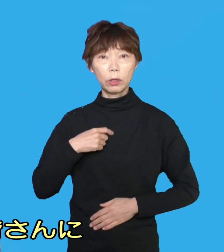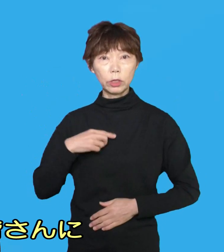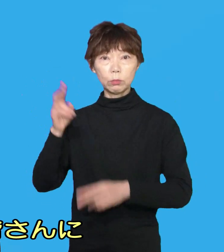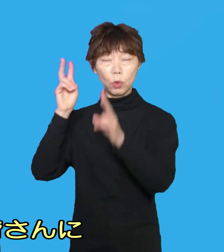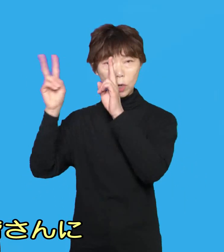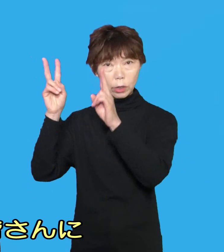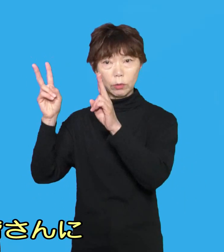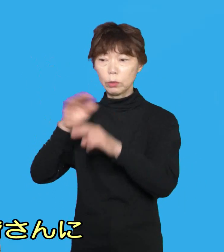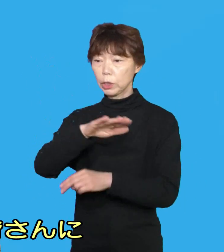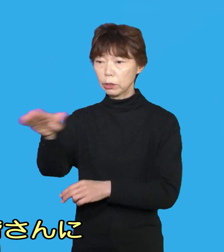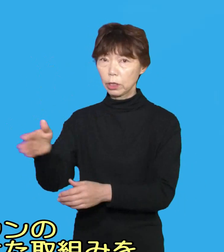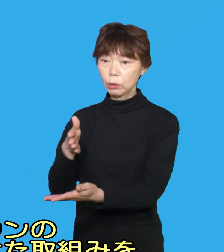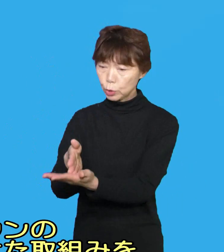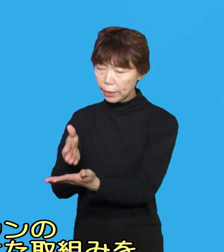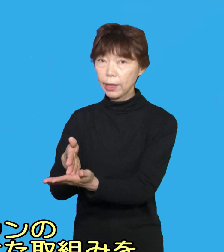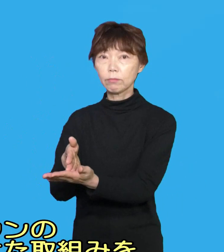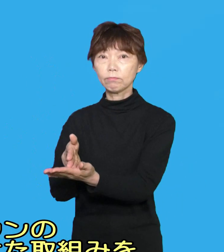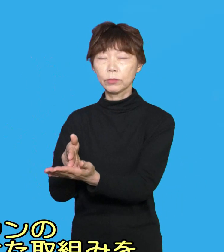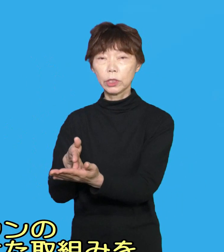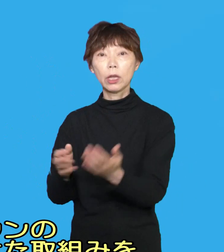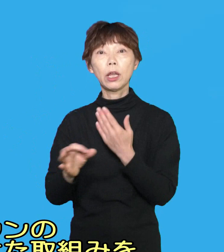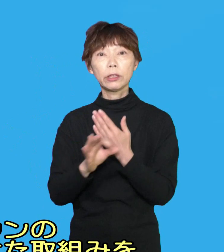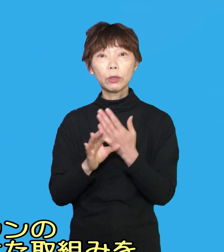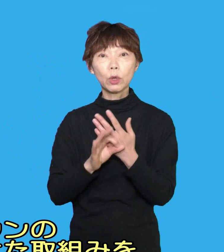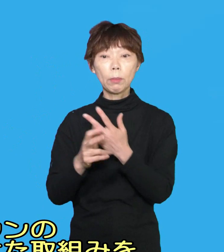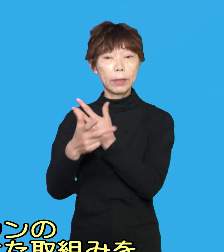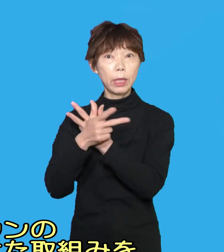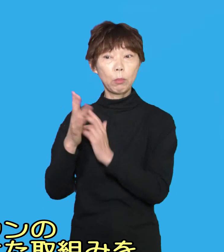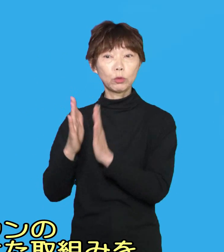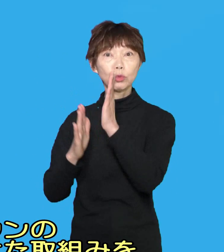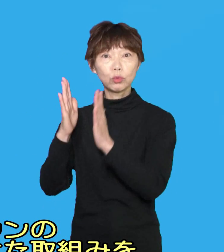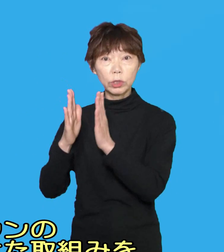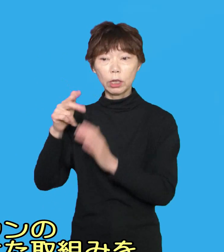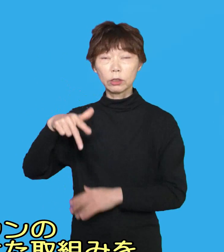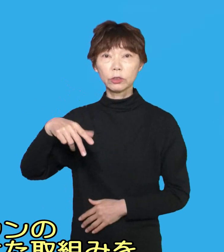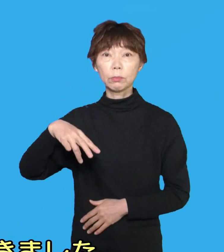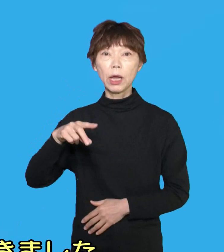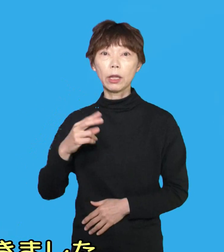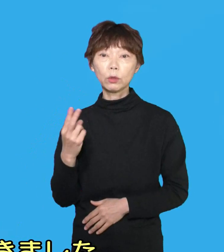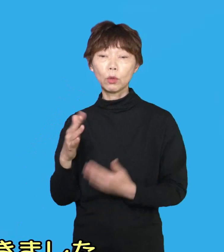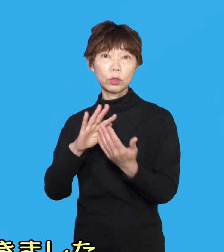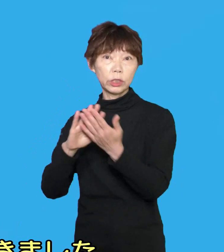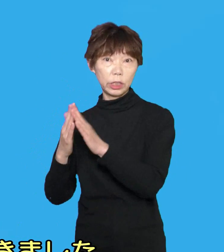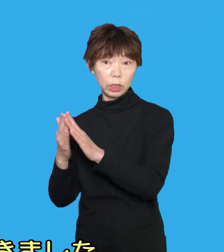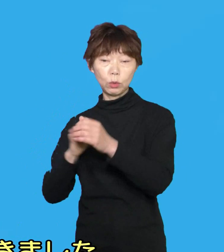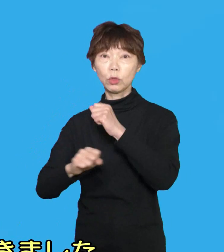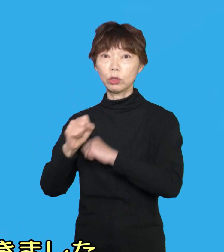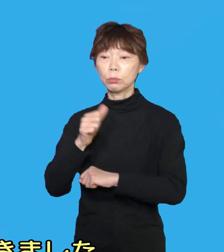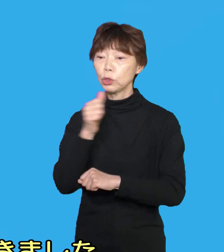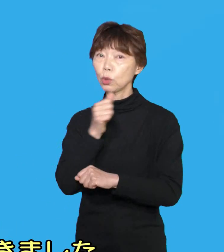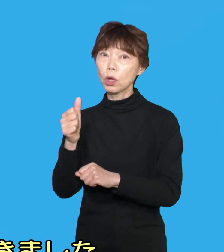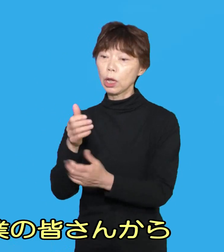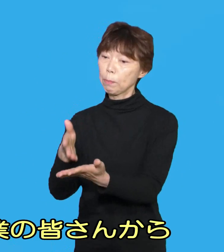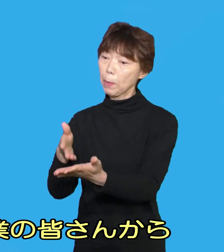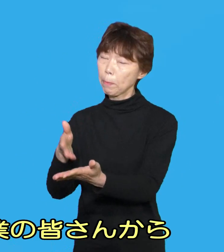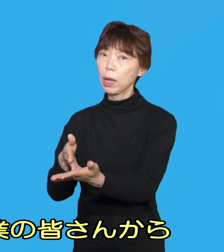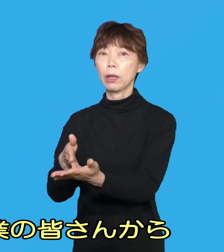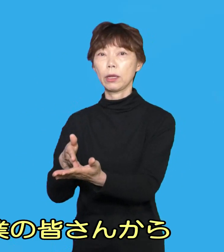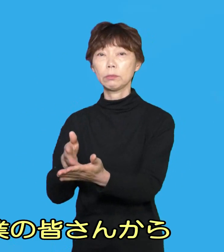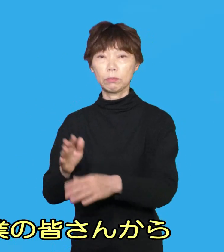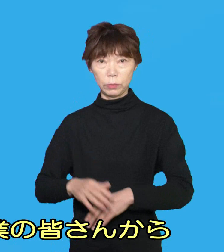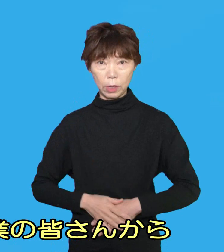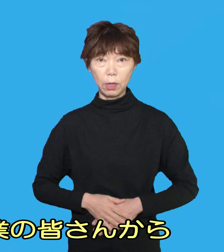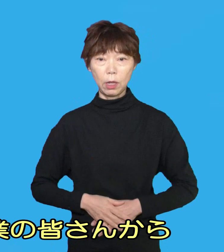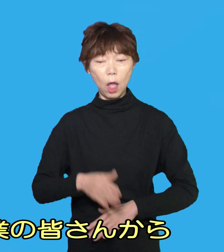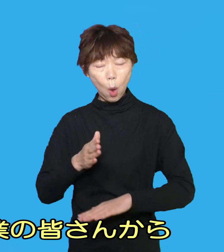にプレゼンをしたり、例えば仙北ニュータウンのスマートシティに向けた取り組みを紹介するなどアプローチをしてきました。おかげさまで